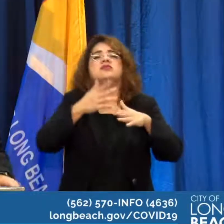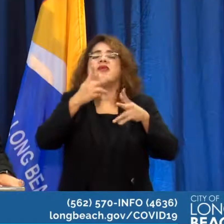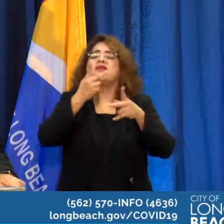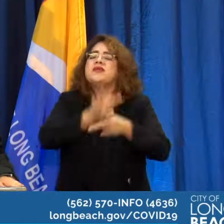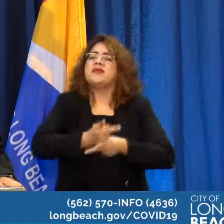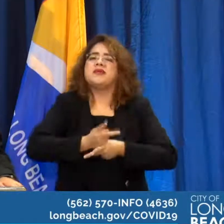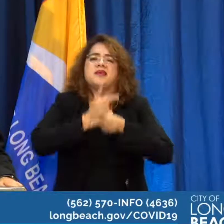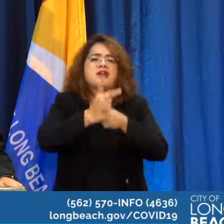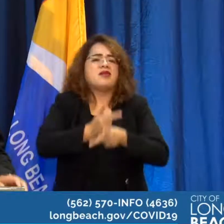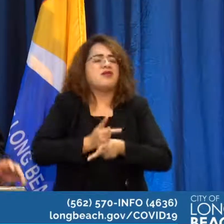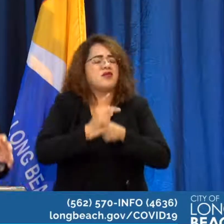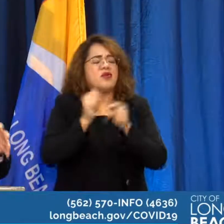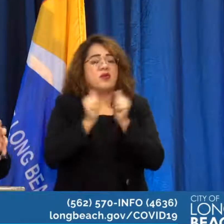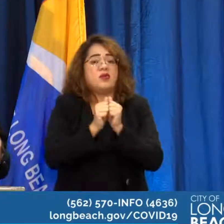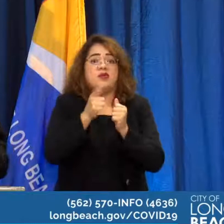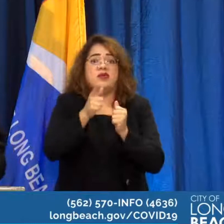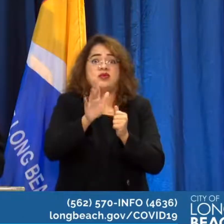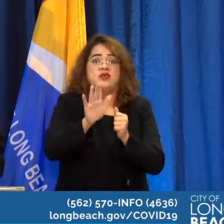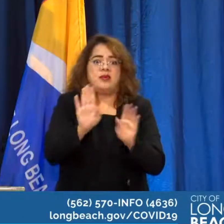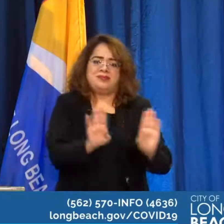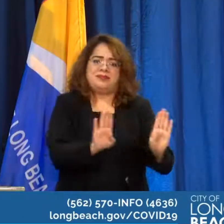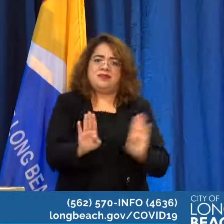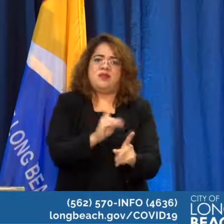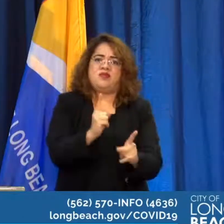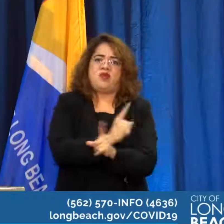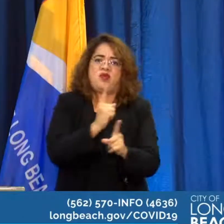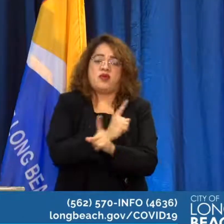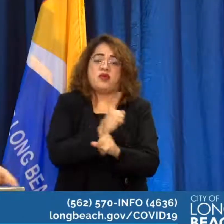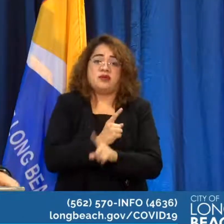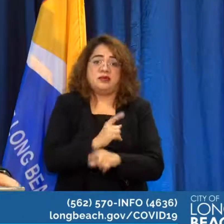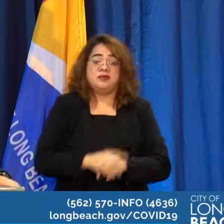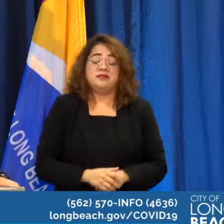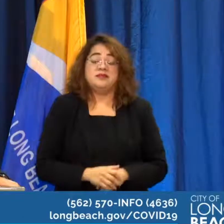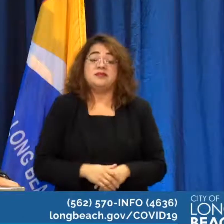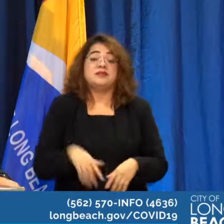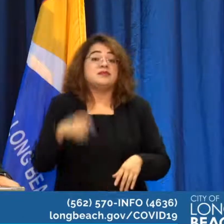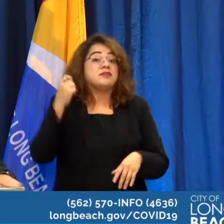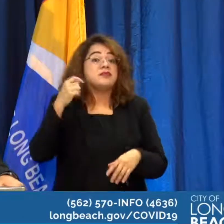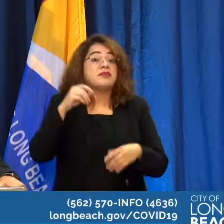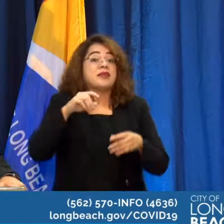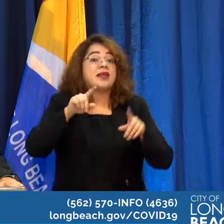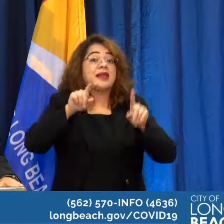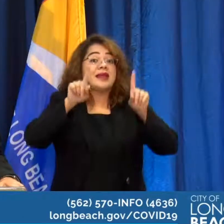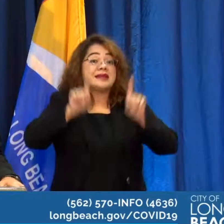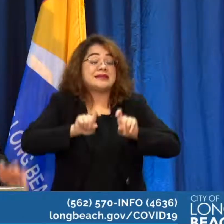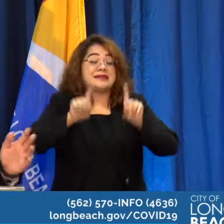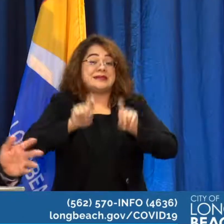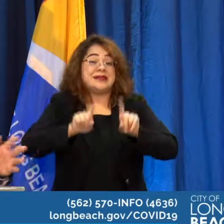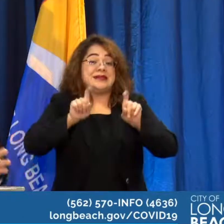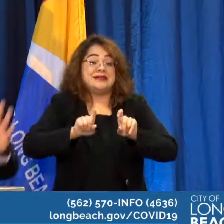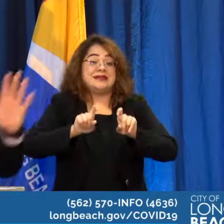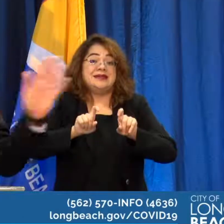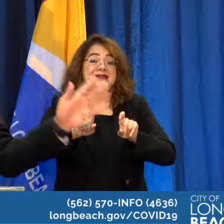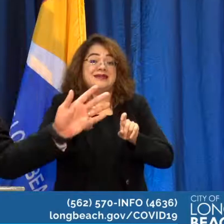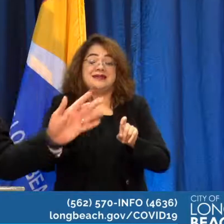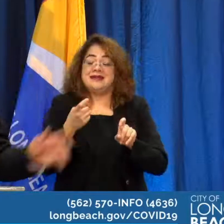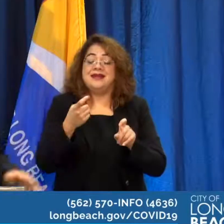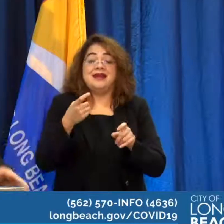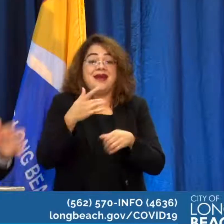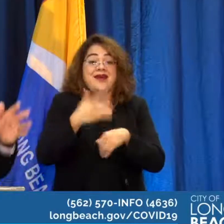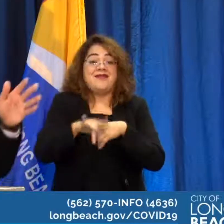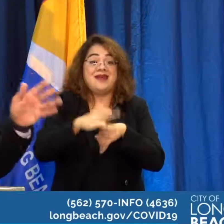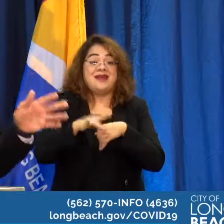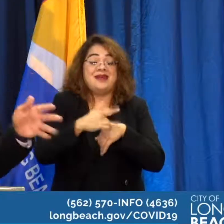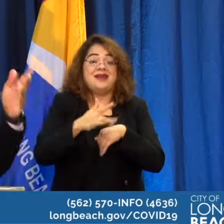cuidado. Por exámenes de COVID-19, el número que teníamos más grande hace meses,